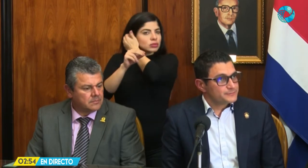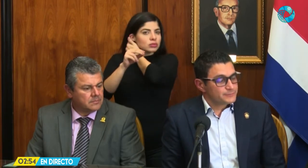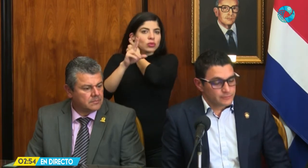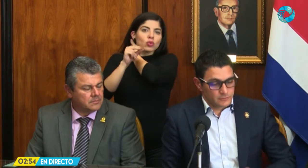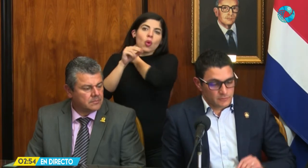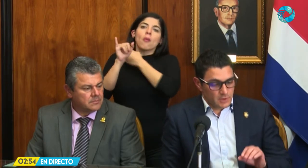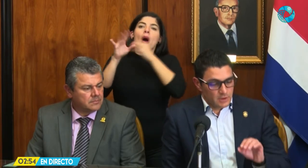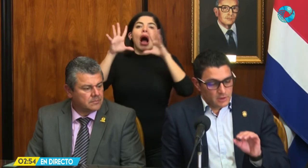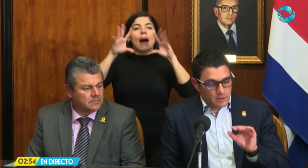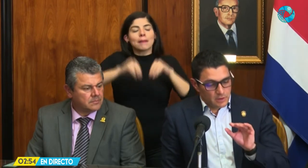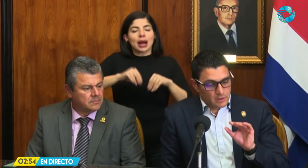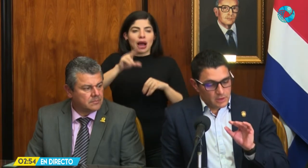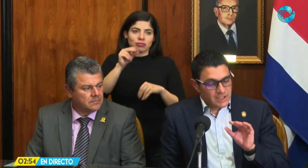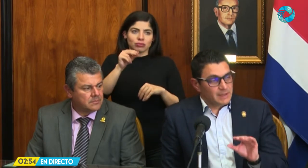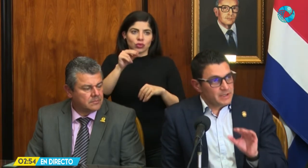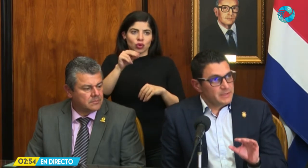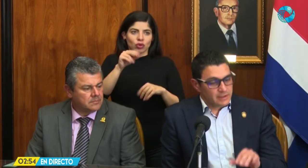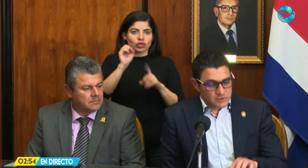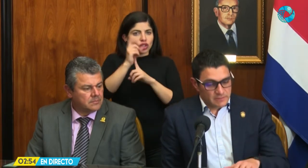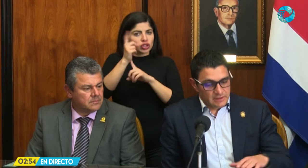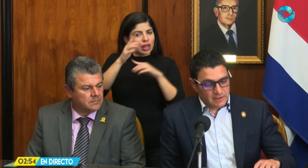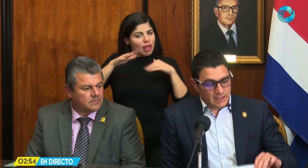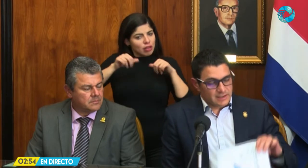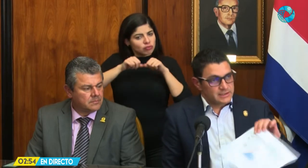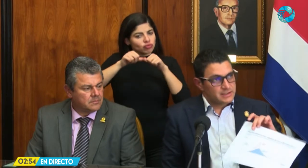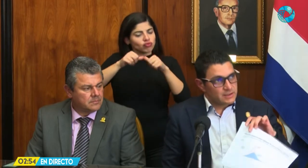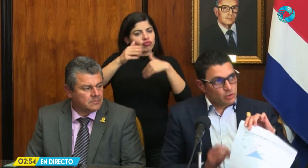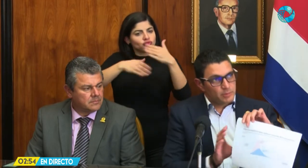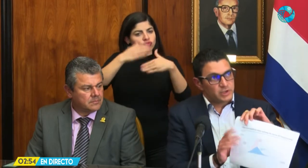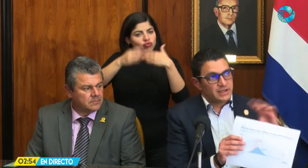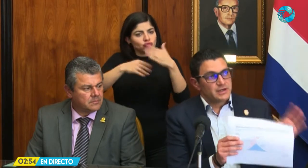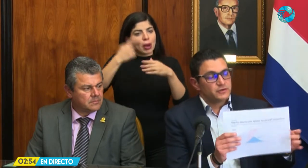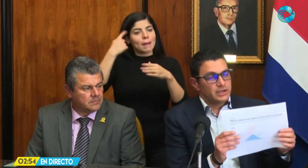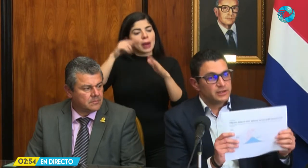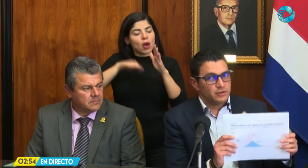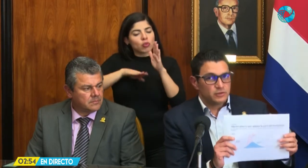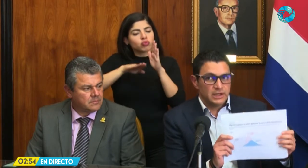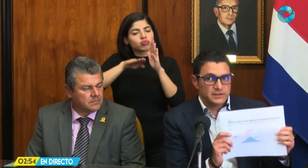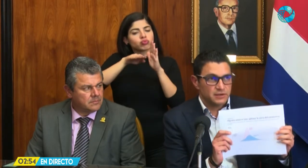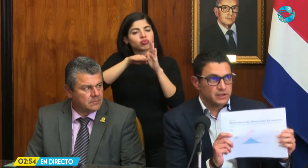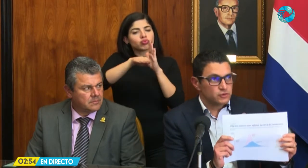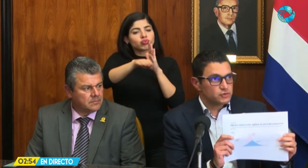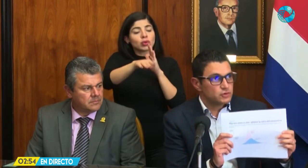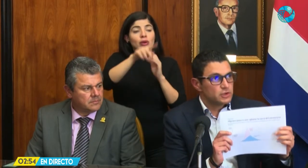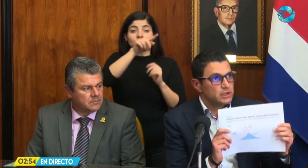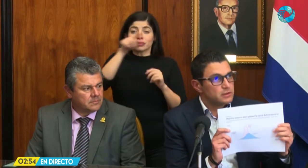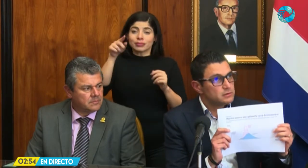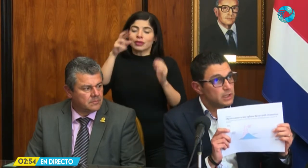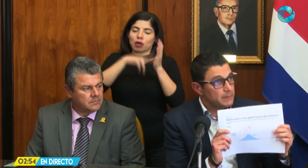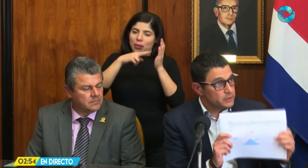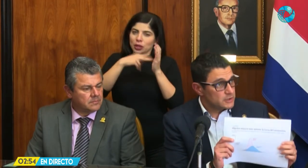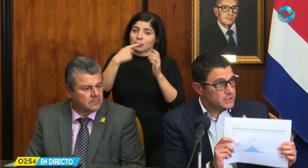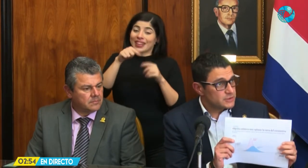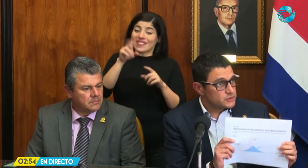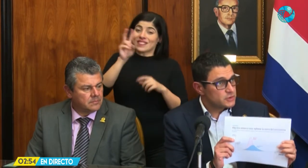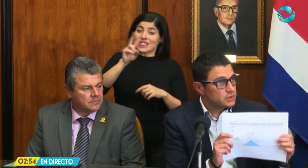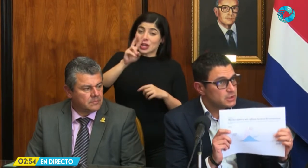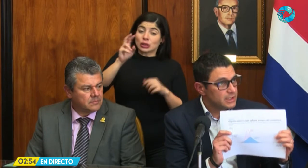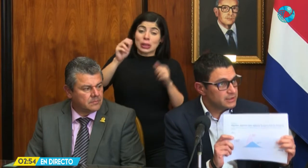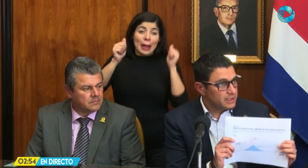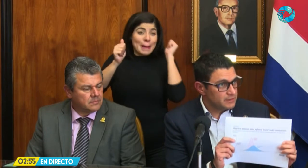apagarla, y que permita justamente alcanzar esta curva, porque, reitero, este virus en la mayoría de los